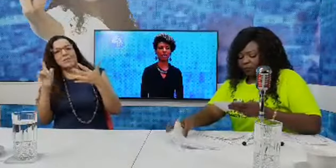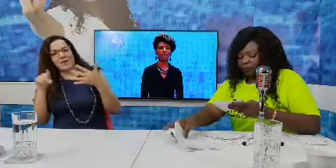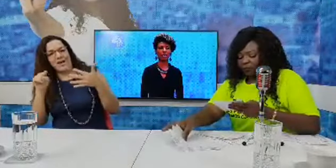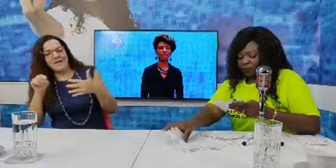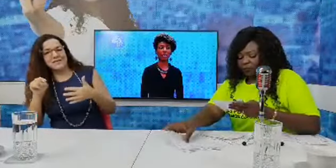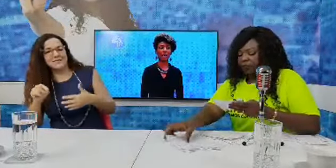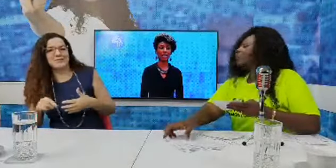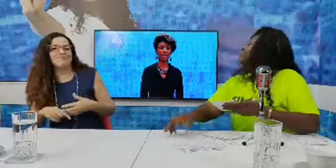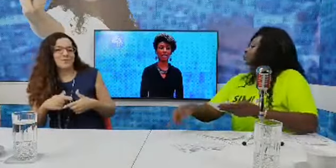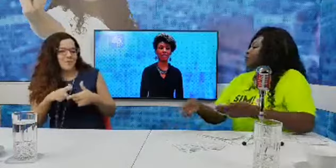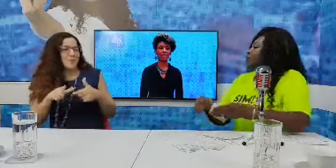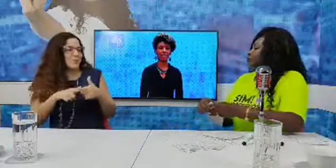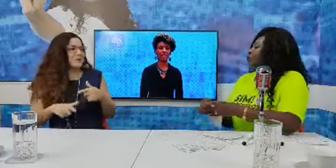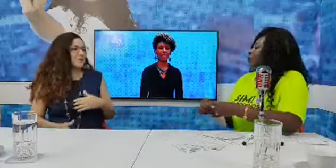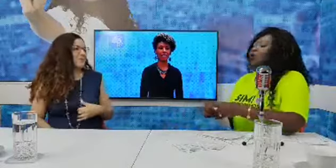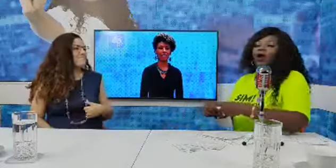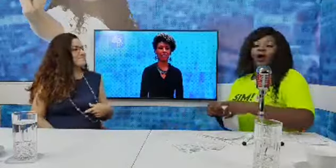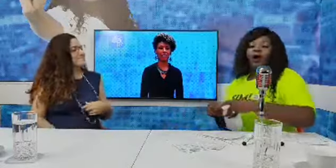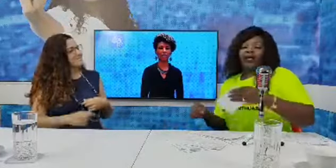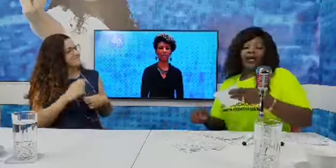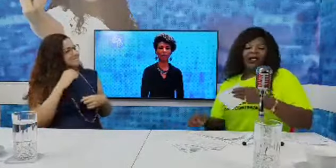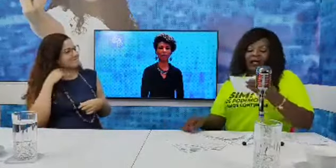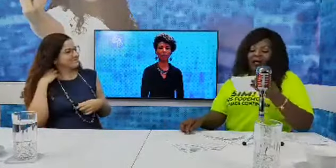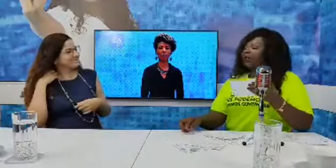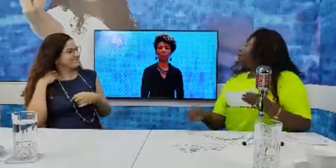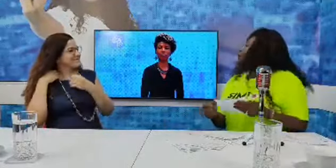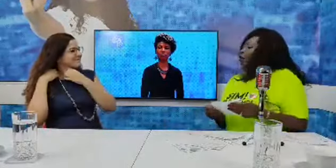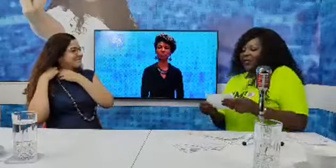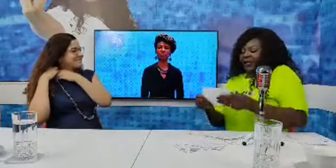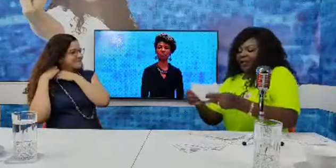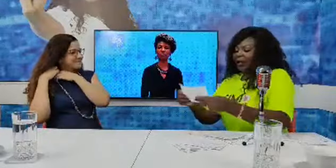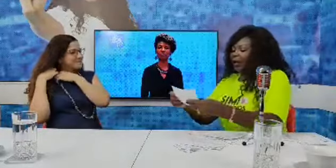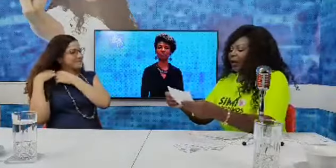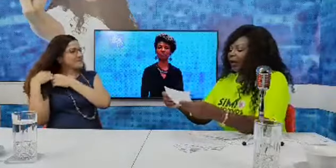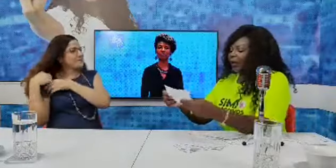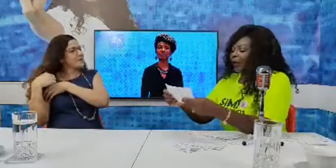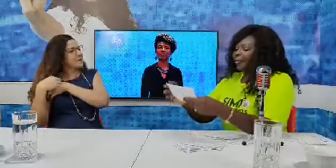falta acessibilidade a Libras, é verdade. É um problema. Ok.